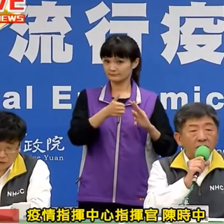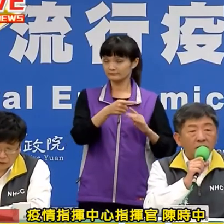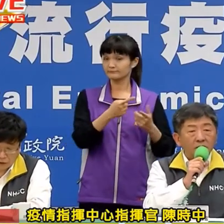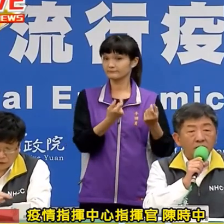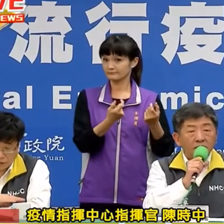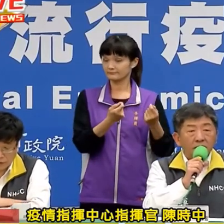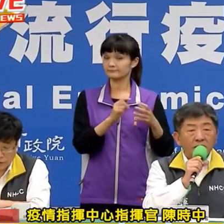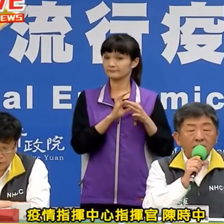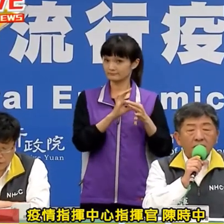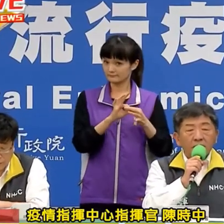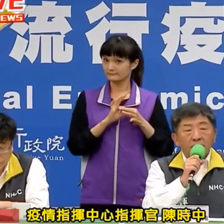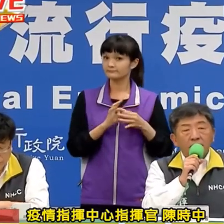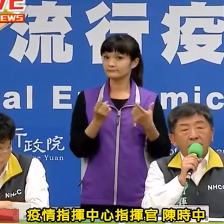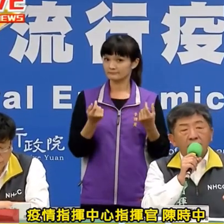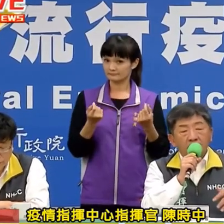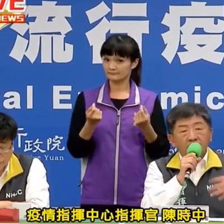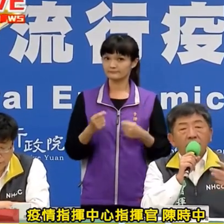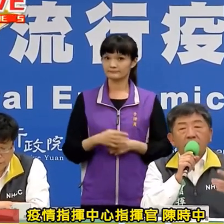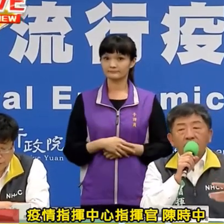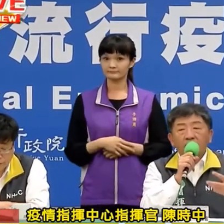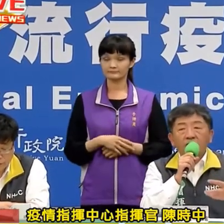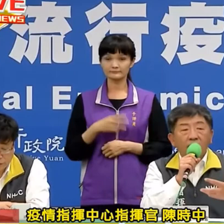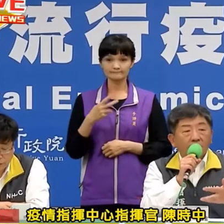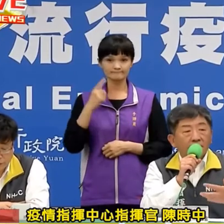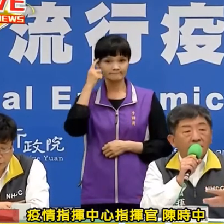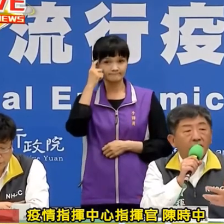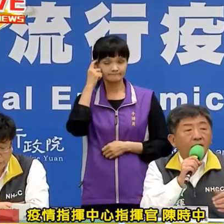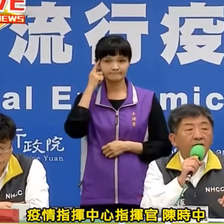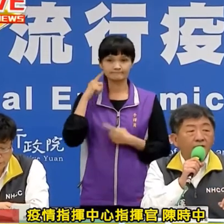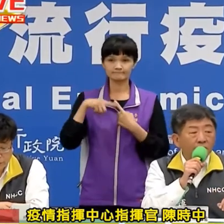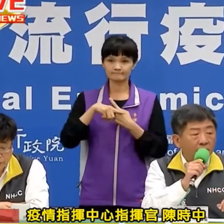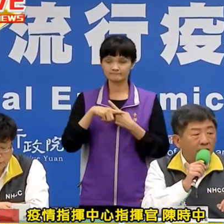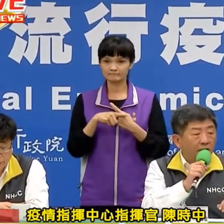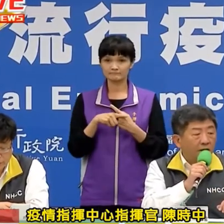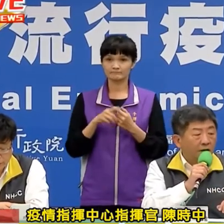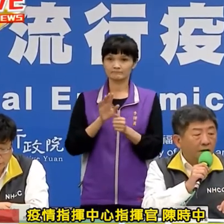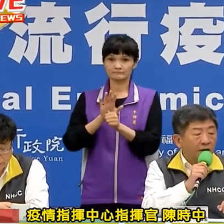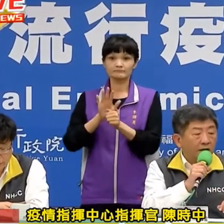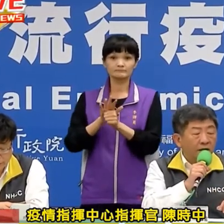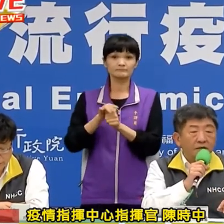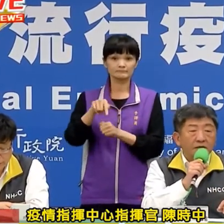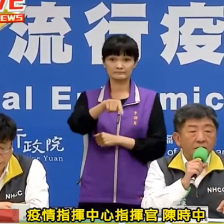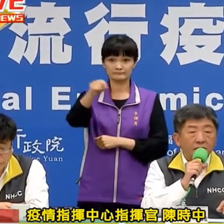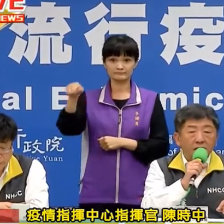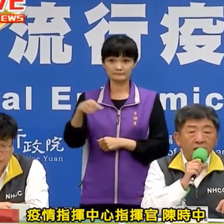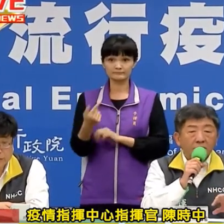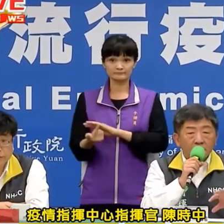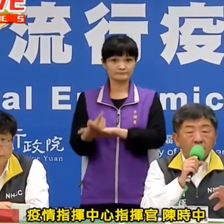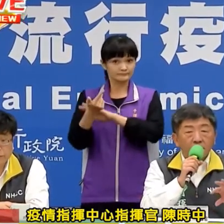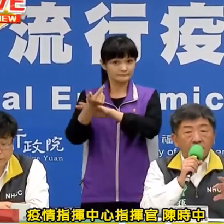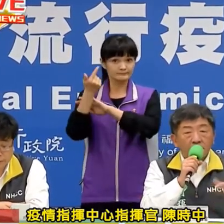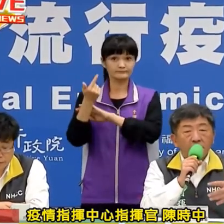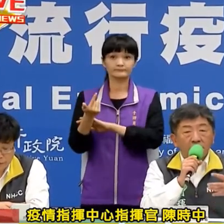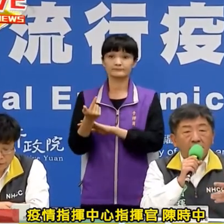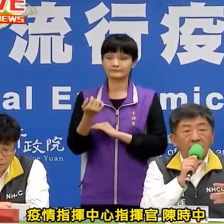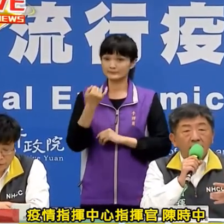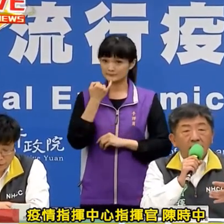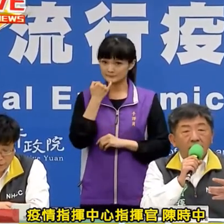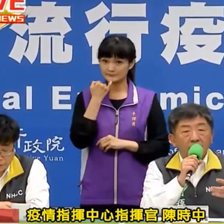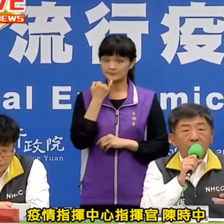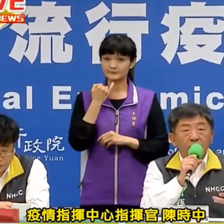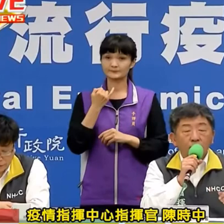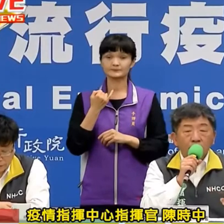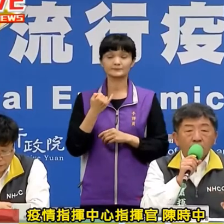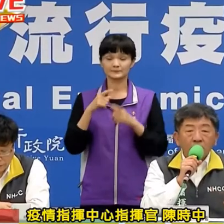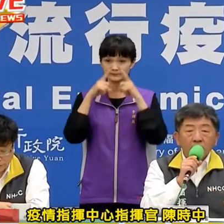是积极的，就是说在，哈，在想一些方法，可以让他更方便的，好来使来，就是说能够给